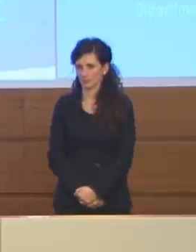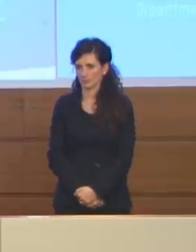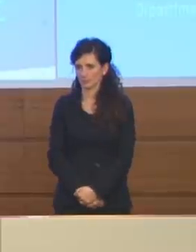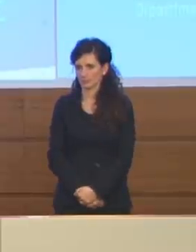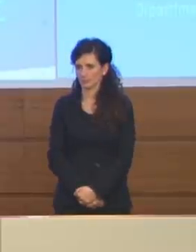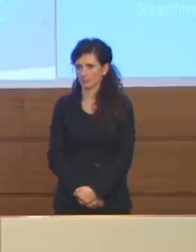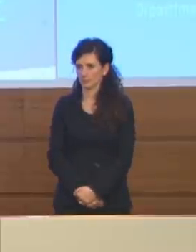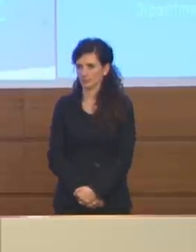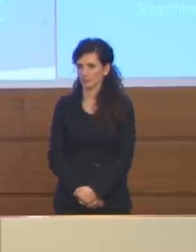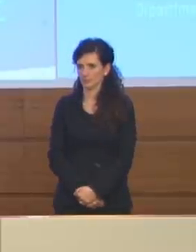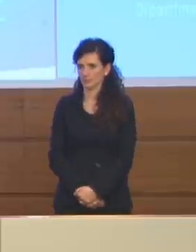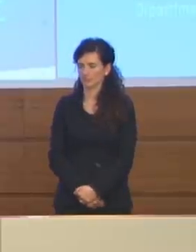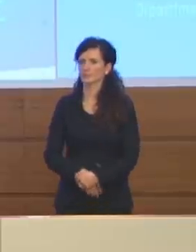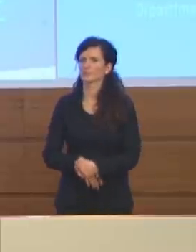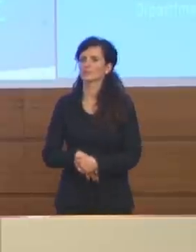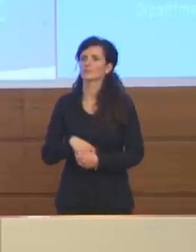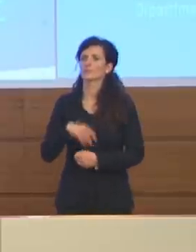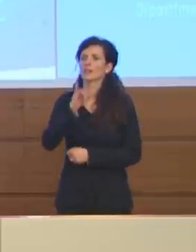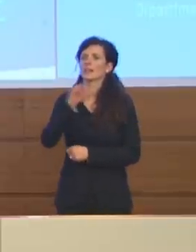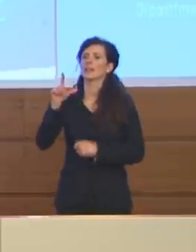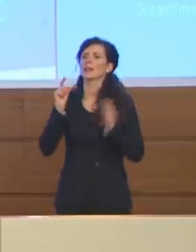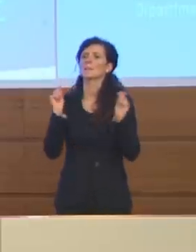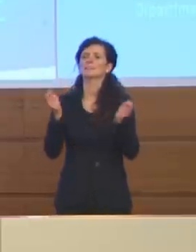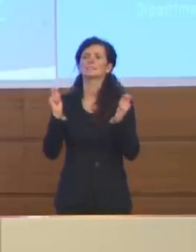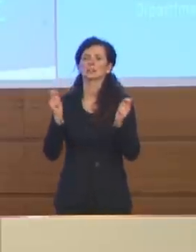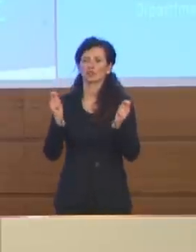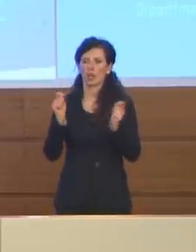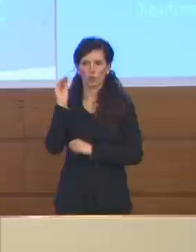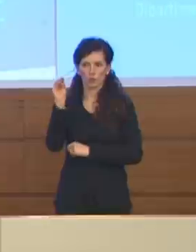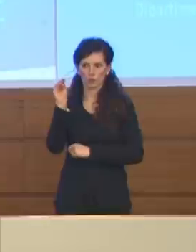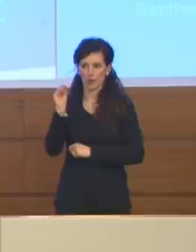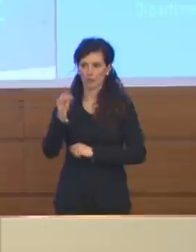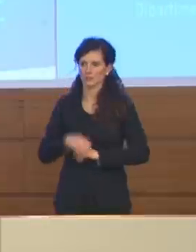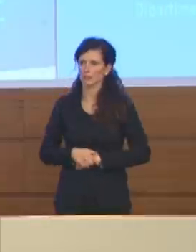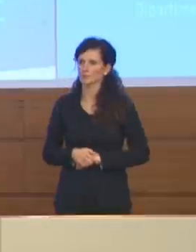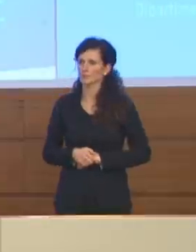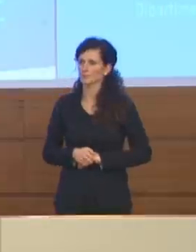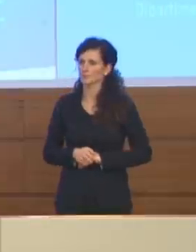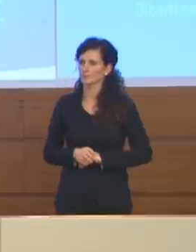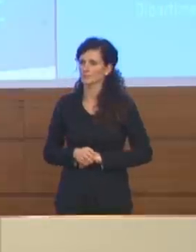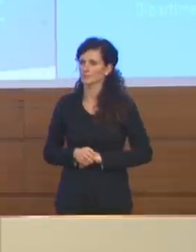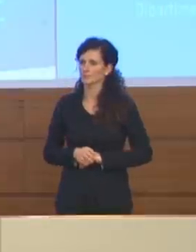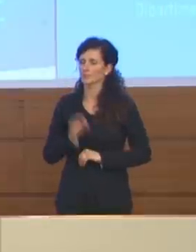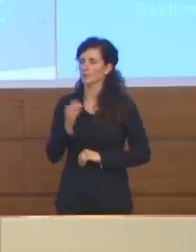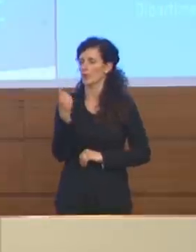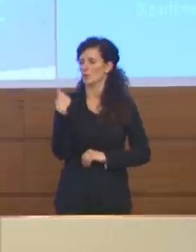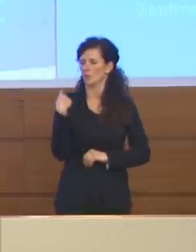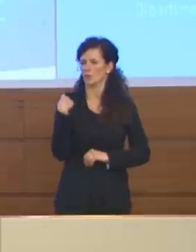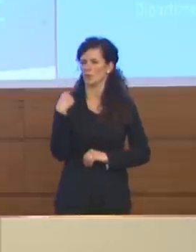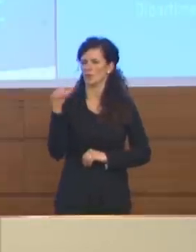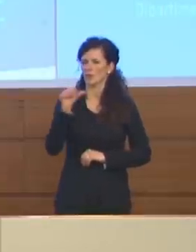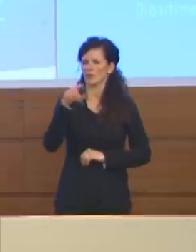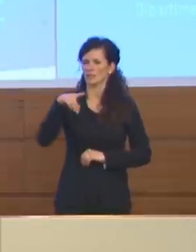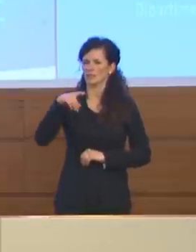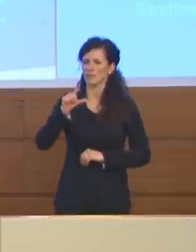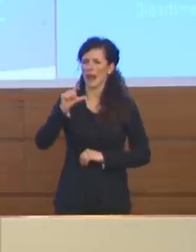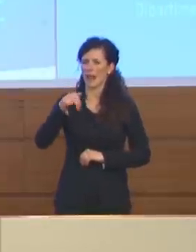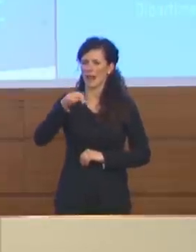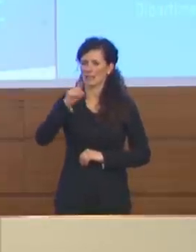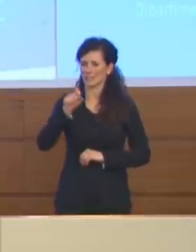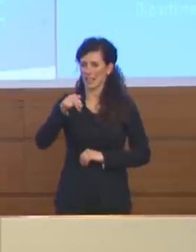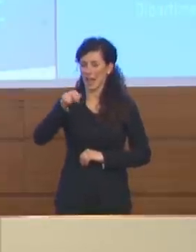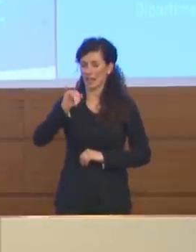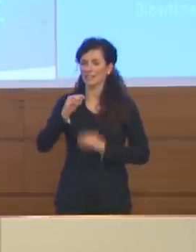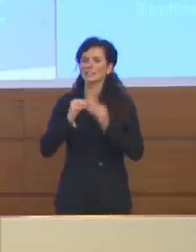sono mauro evangelisti messaggero e io parto dall'ultima notizia dell'altro giorno dello spallanzani dello spallanzani del sistema sanitario